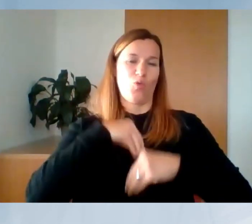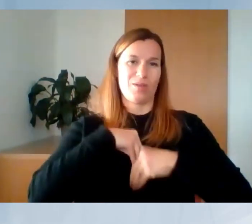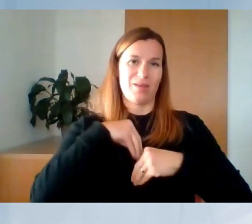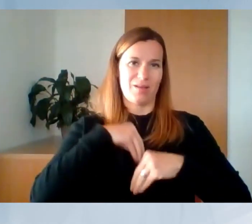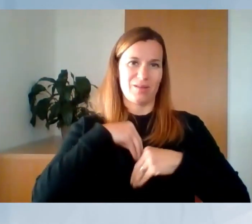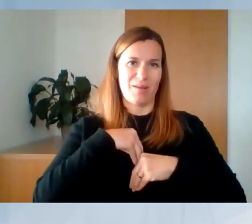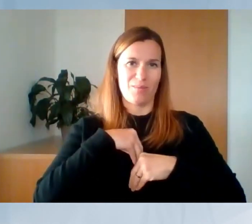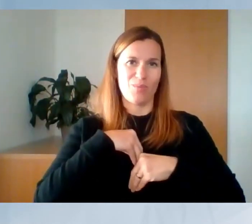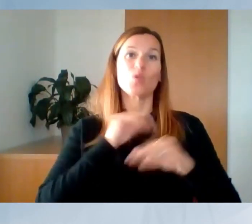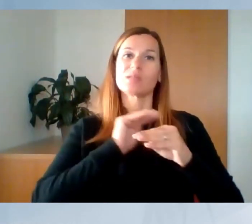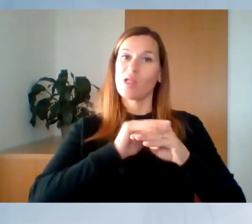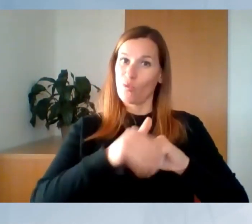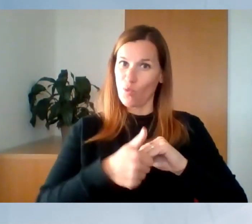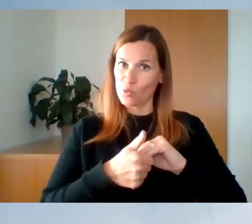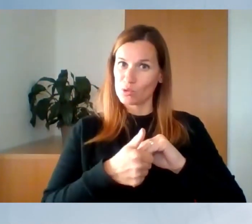k notranjemu